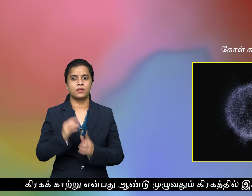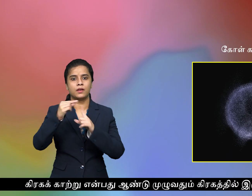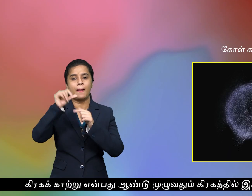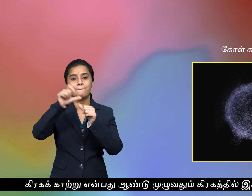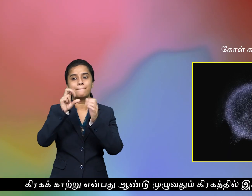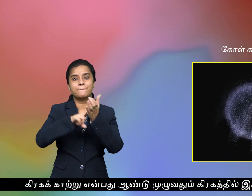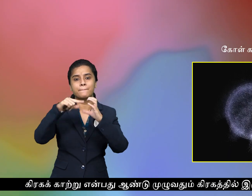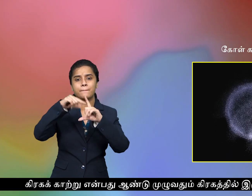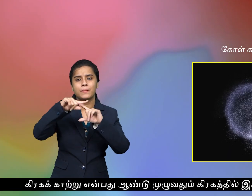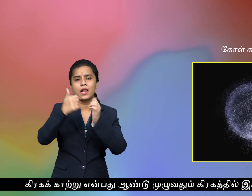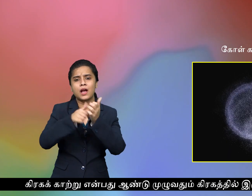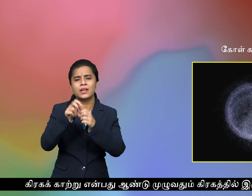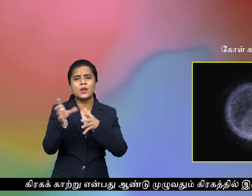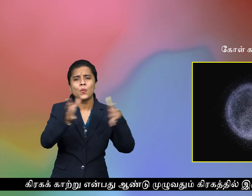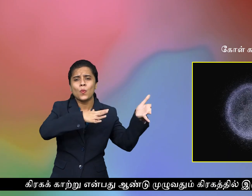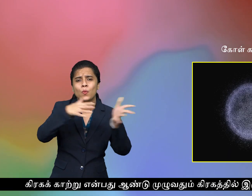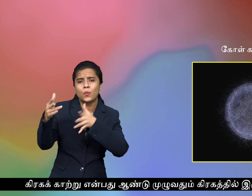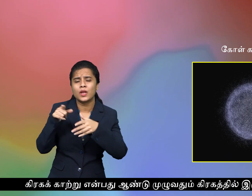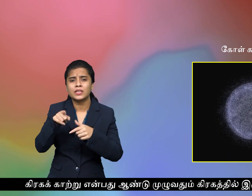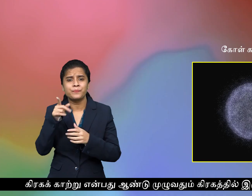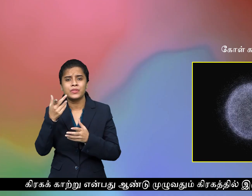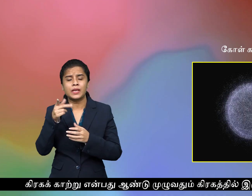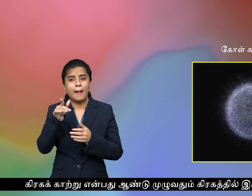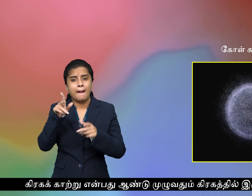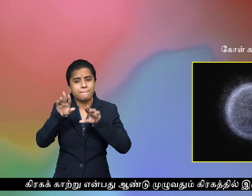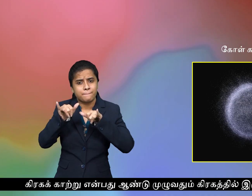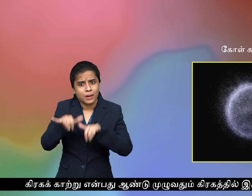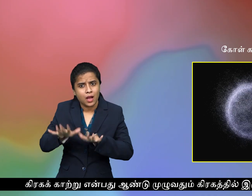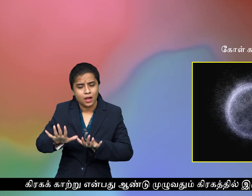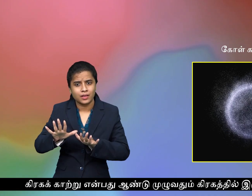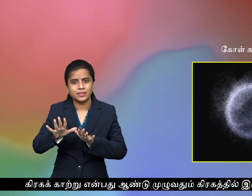கிரக காற்று என்பது ஆண்டு முழுவதும் கிரகத்தில் இருப்பவை.